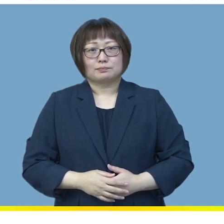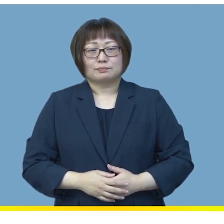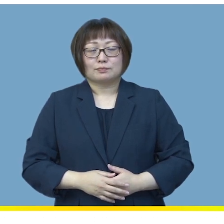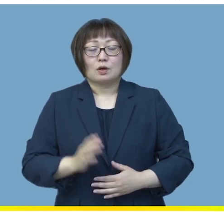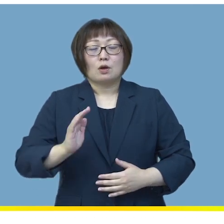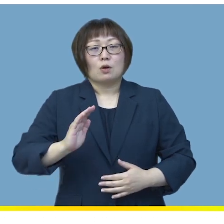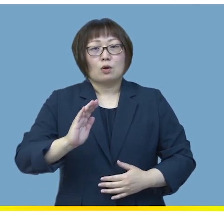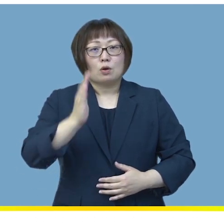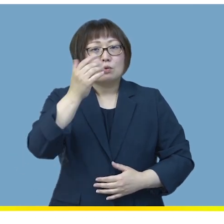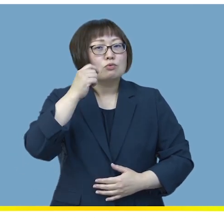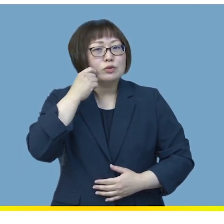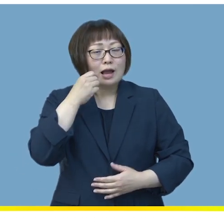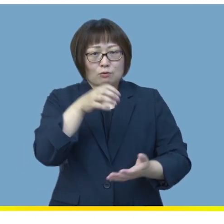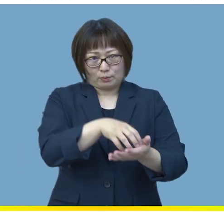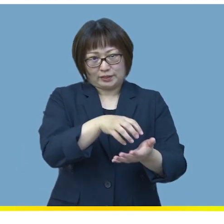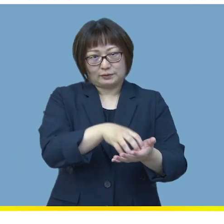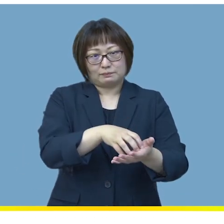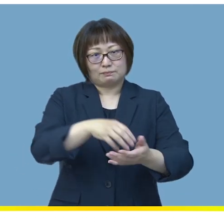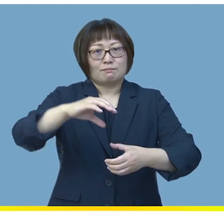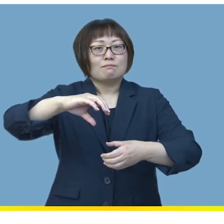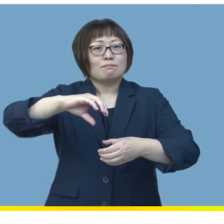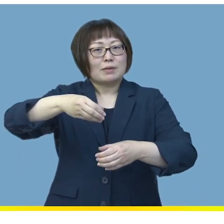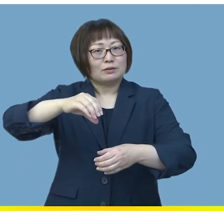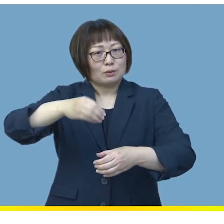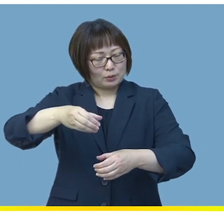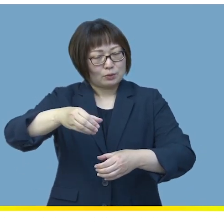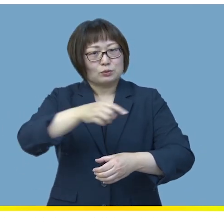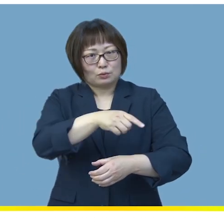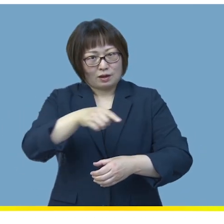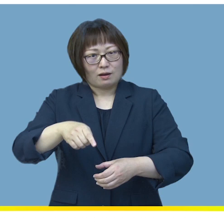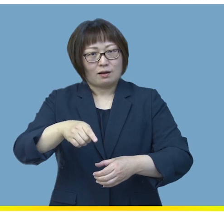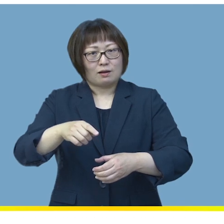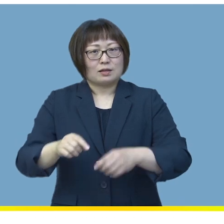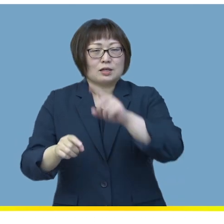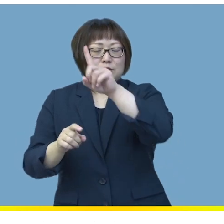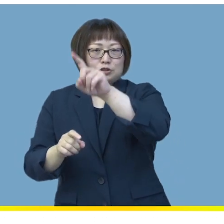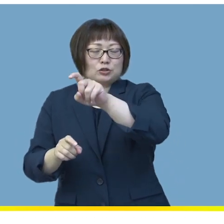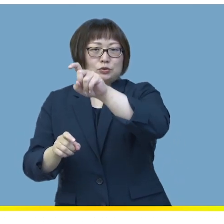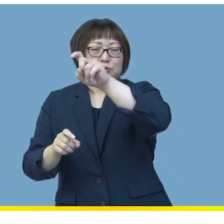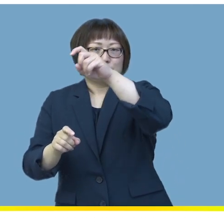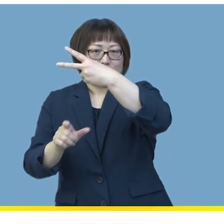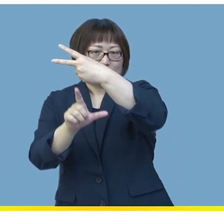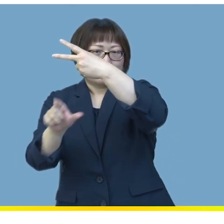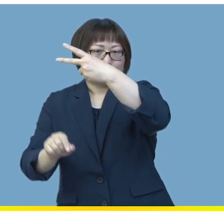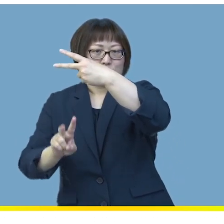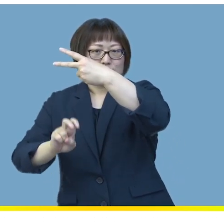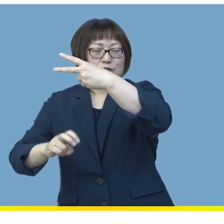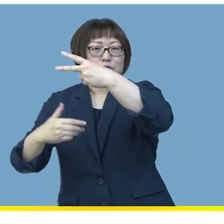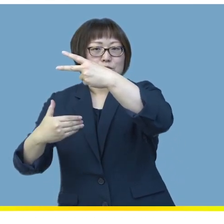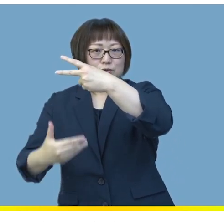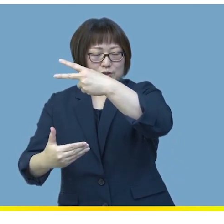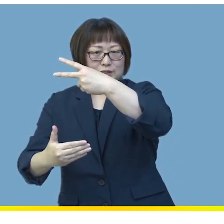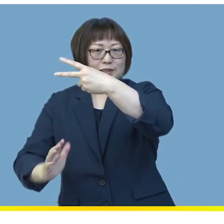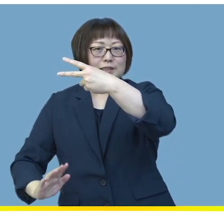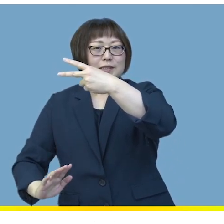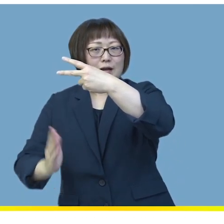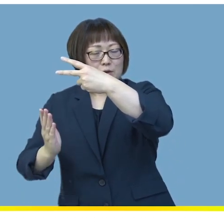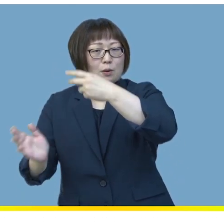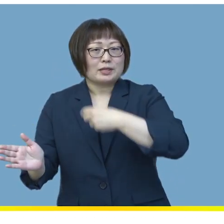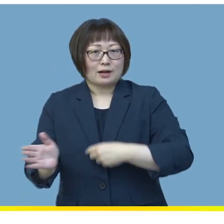不燃ごみペットボトルについては29dec 火曜日から